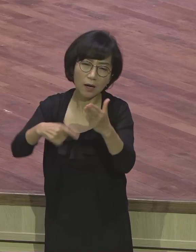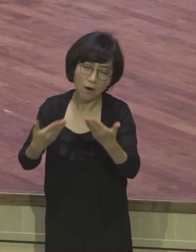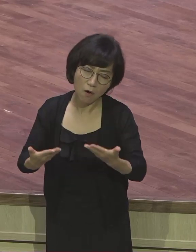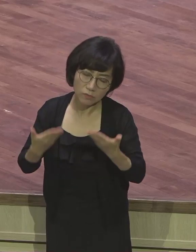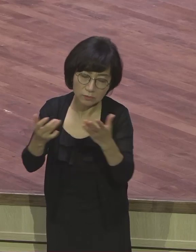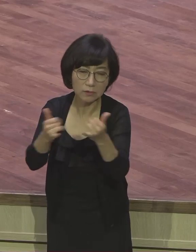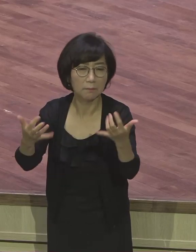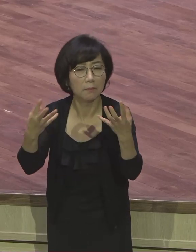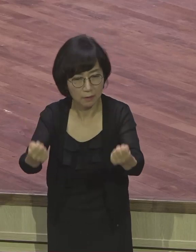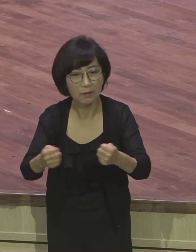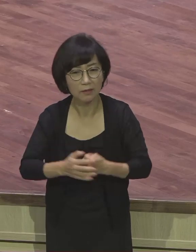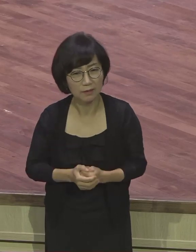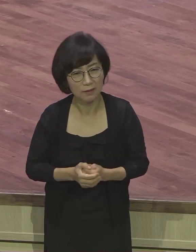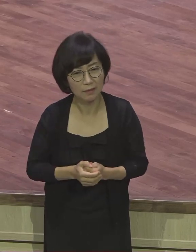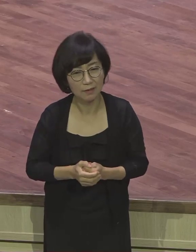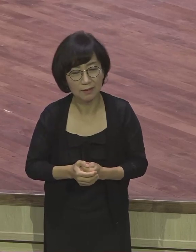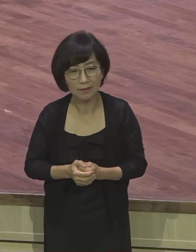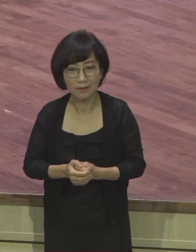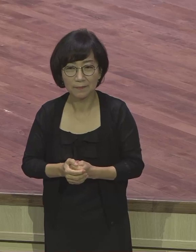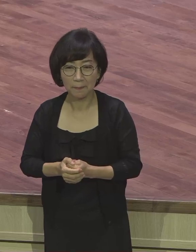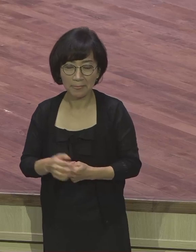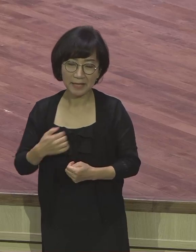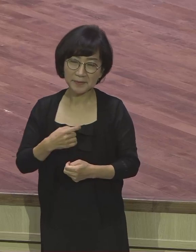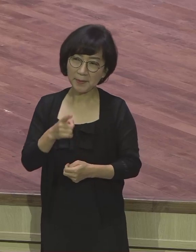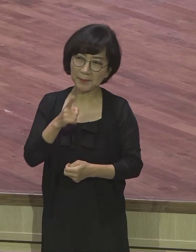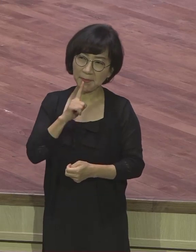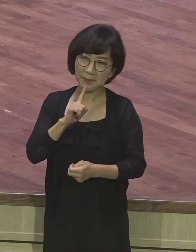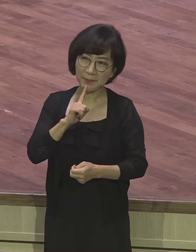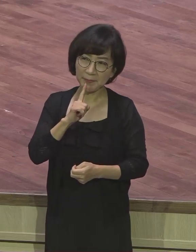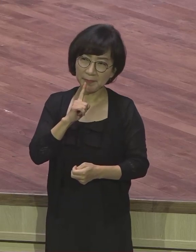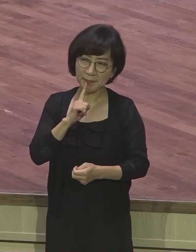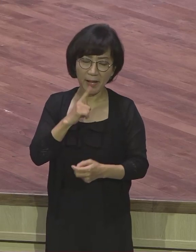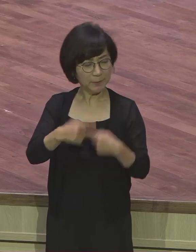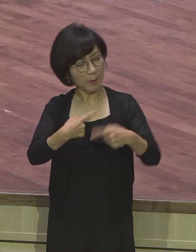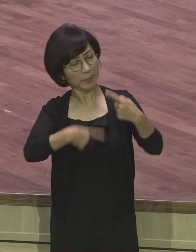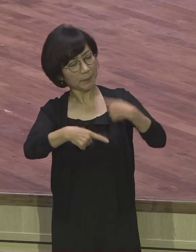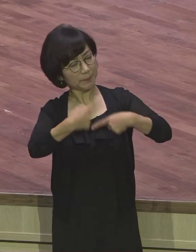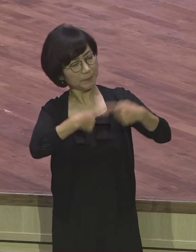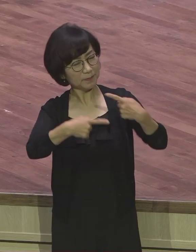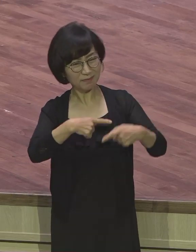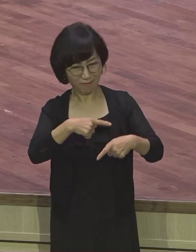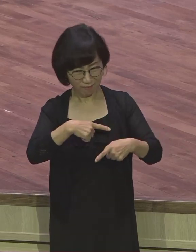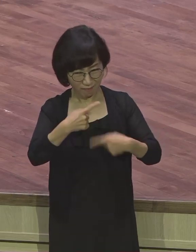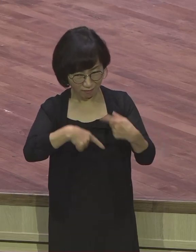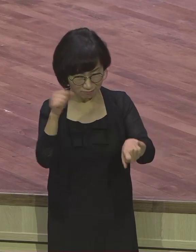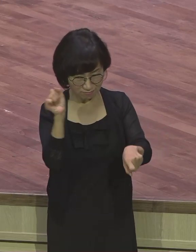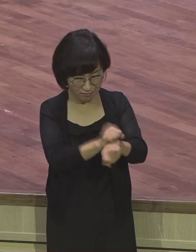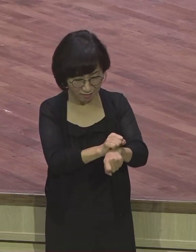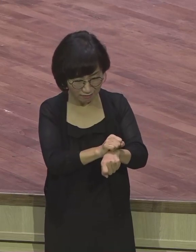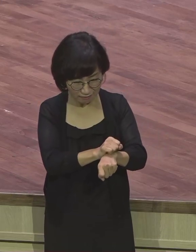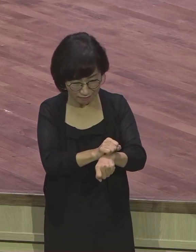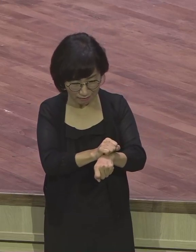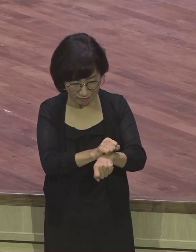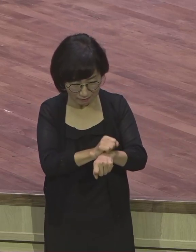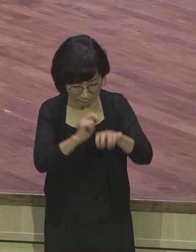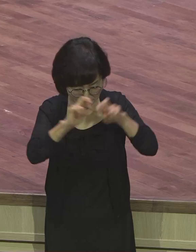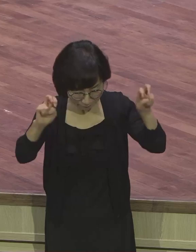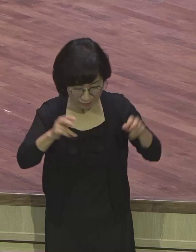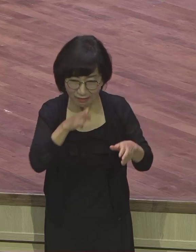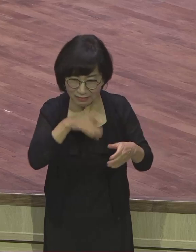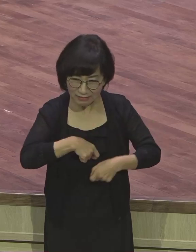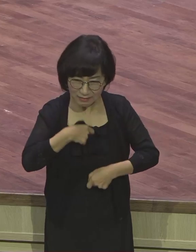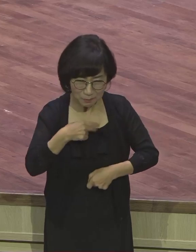봅니다. 나는 말 잘하는 사람 별로 안 좋아해요. 말 잘하는 사람 치고 진실된 사람 별로